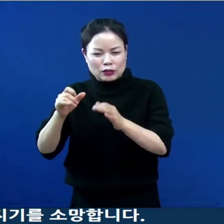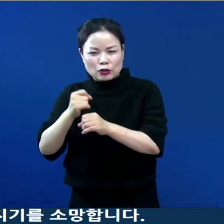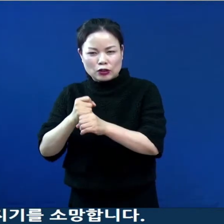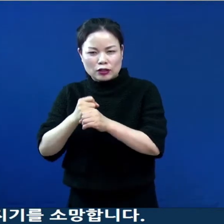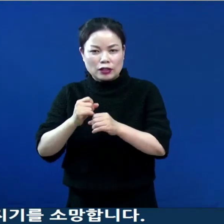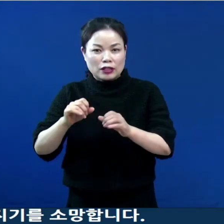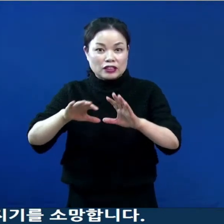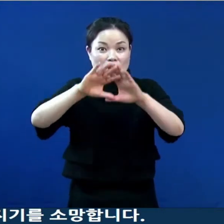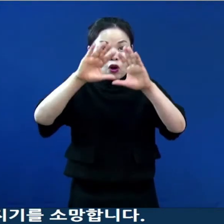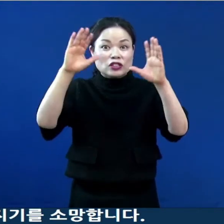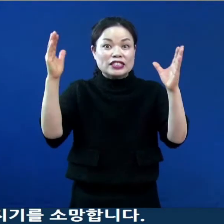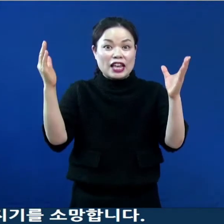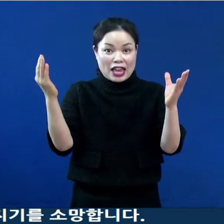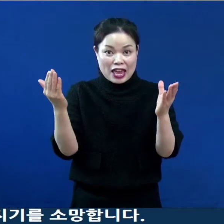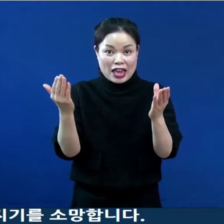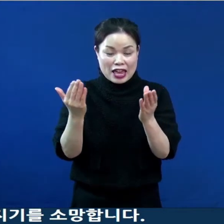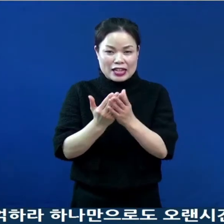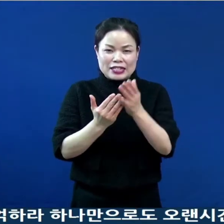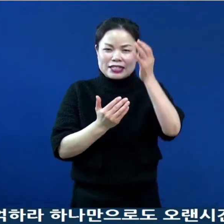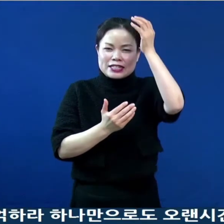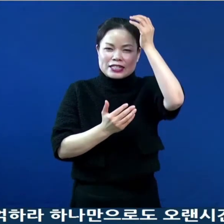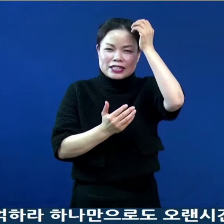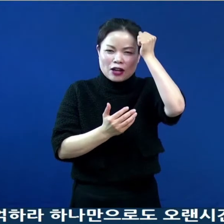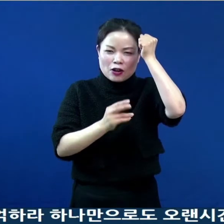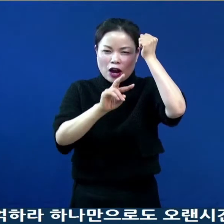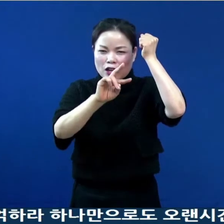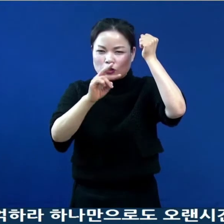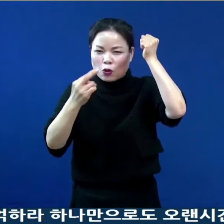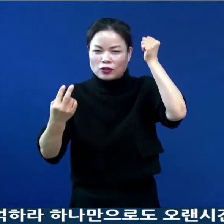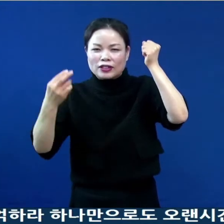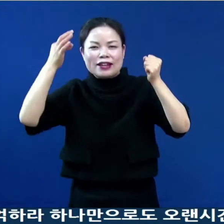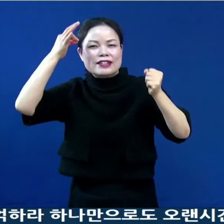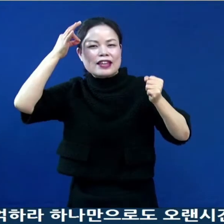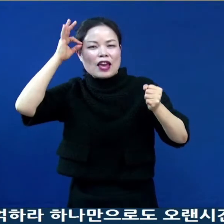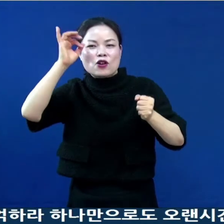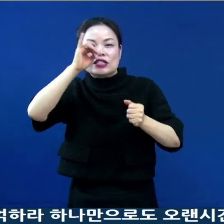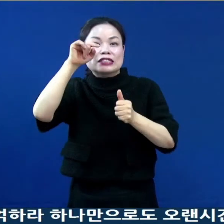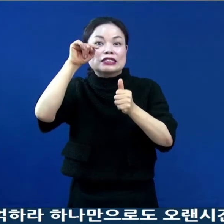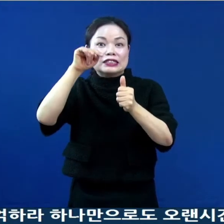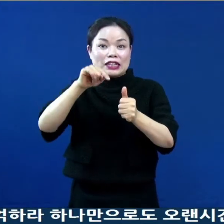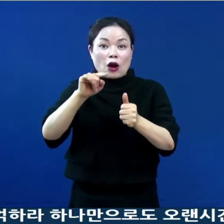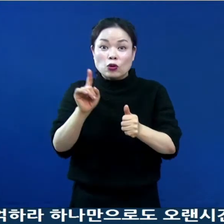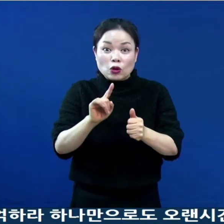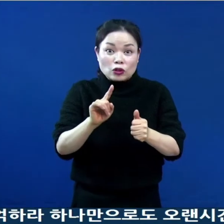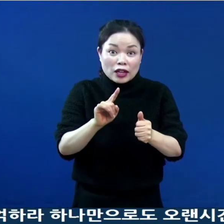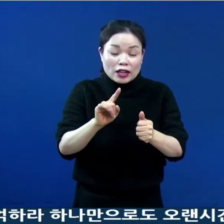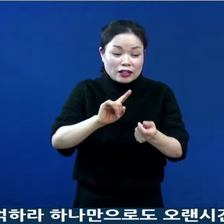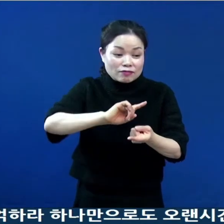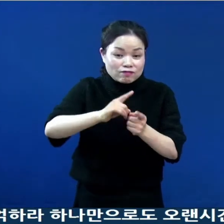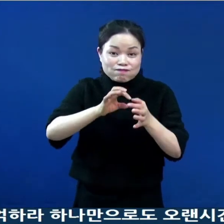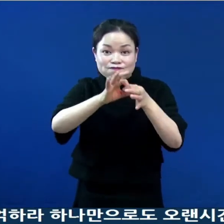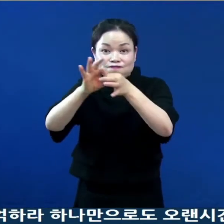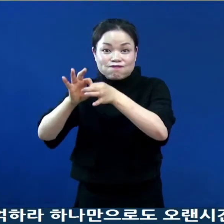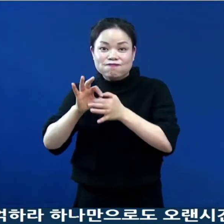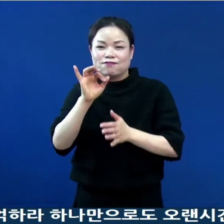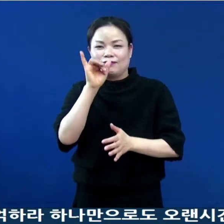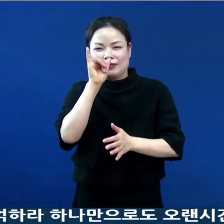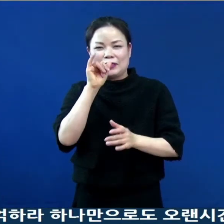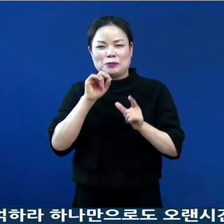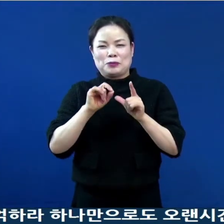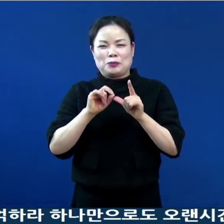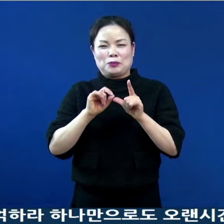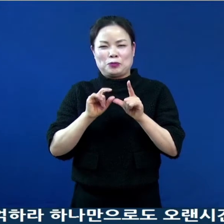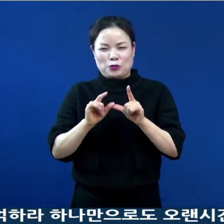오늘은 전체를 큰 그림으로 기억하라, 돌이키라, 깨어있으라, 이 세 가지가 어떻게 상호 연결되어져 있는가, 이 부분을